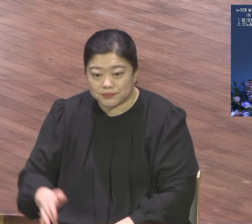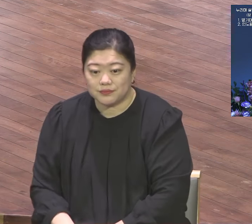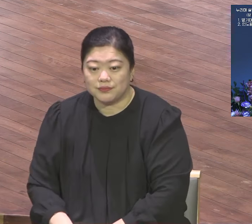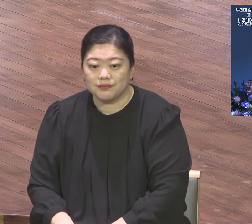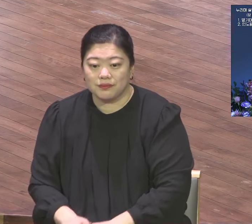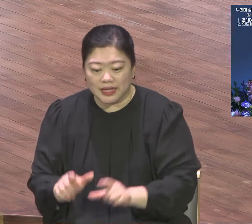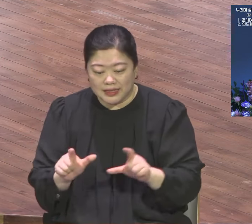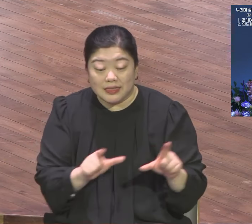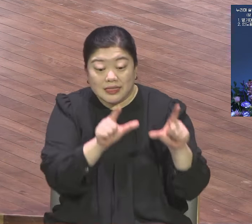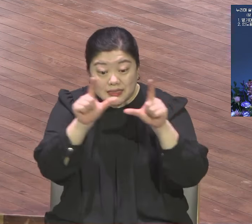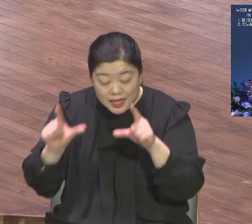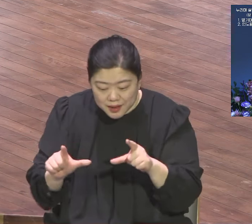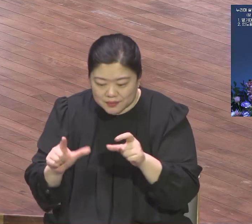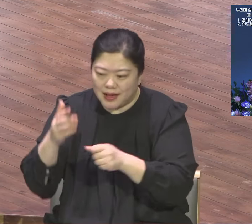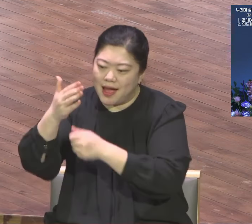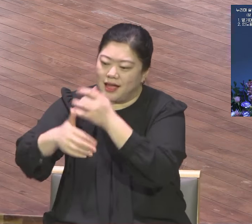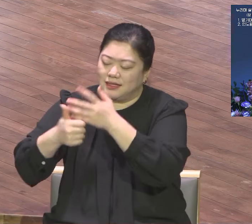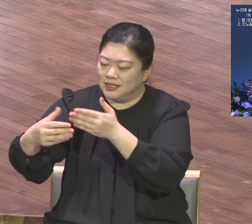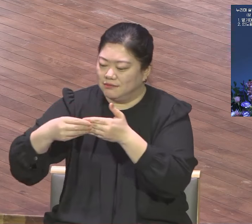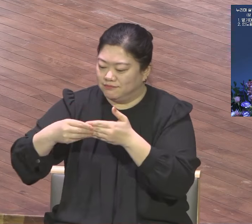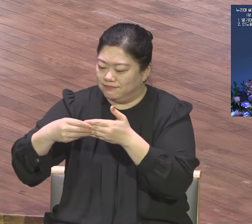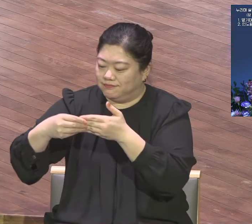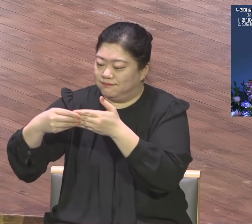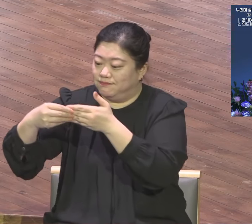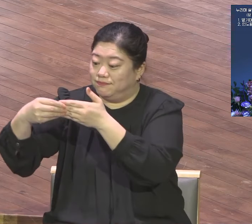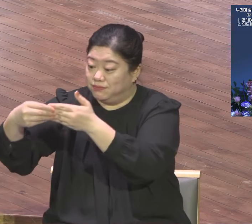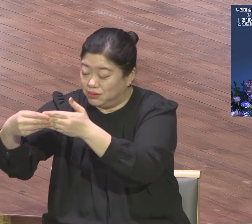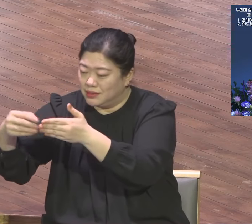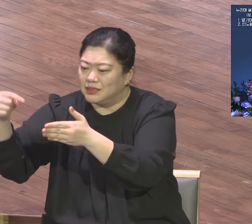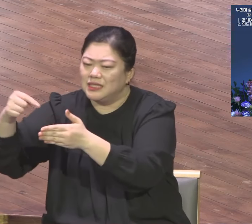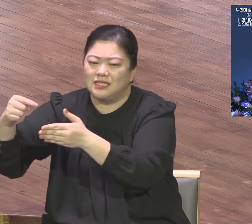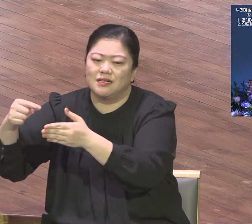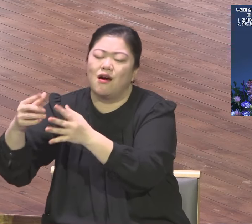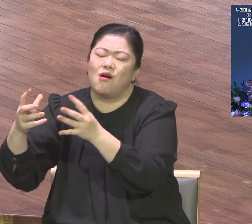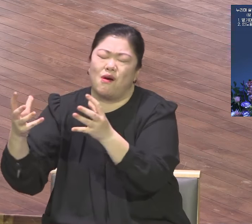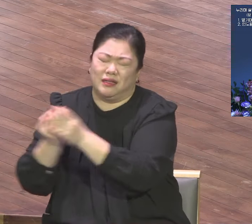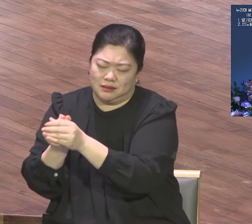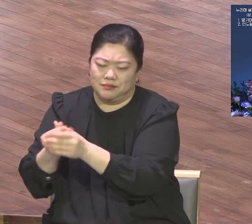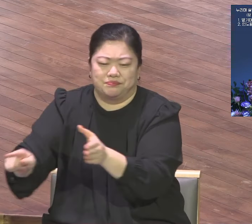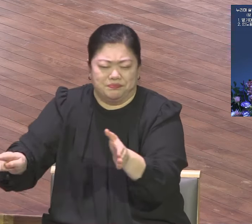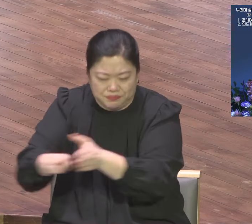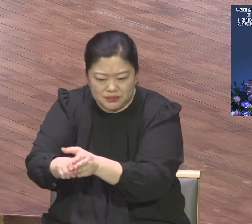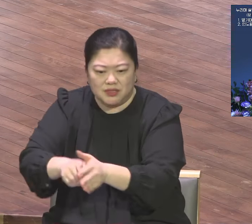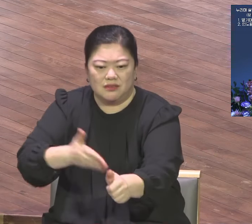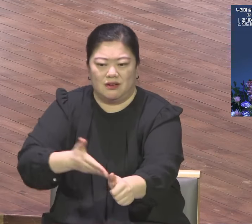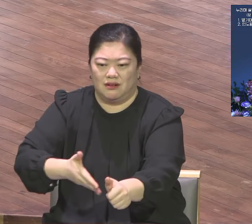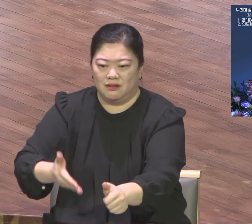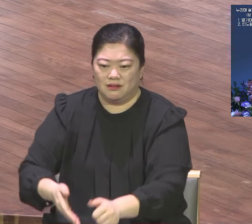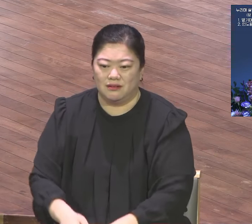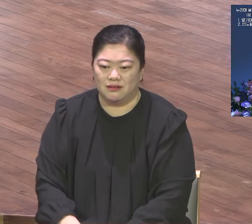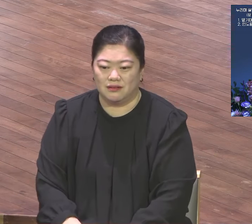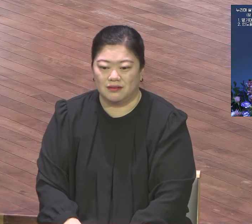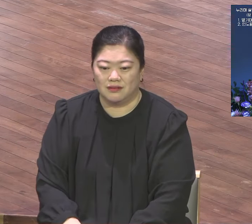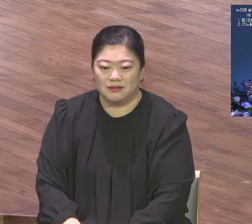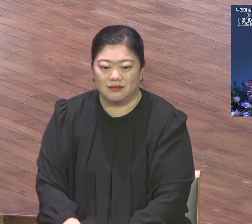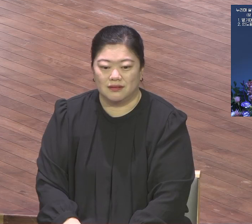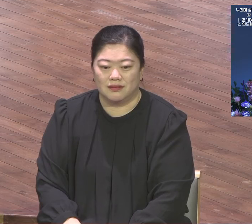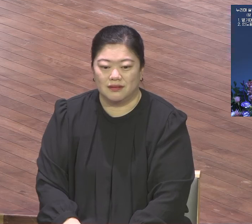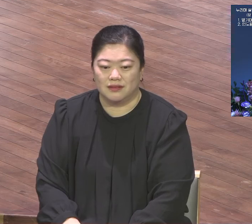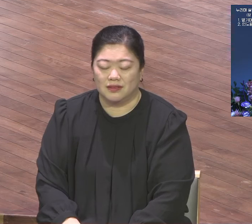모든 인생길의 주관자 되시는 하나님께 전적으로 맡겨. 전적. 전부입니다. 전부. 전적으로